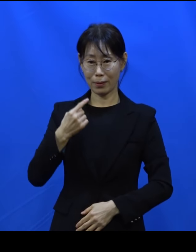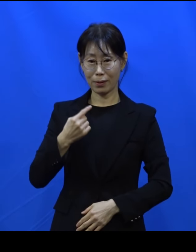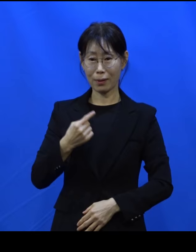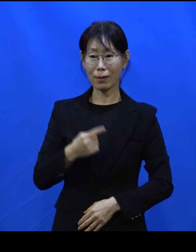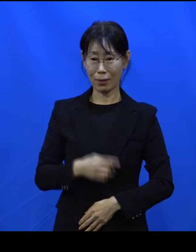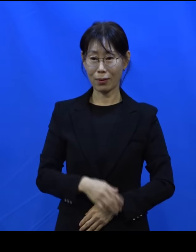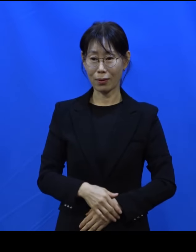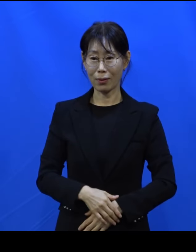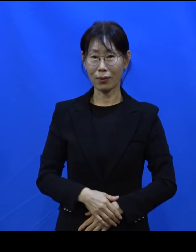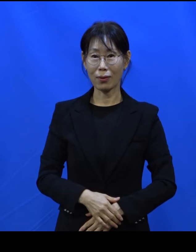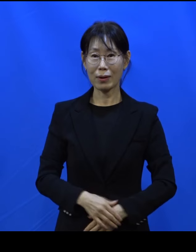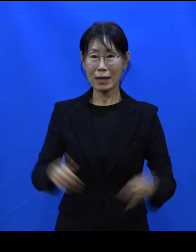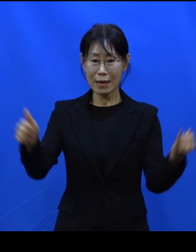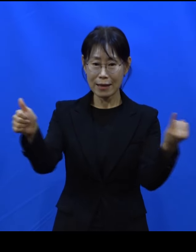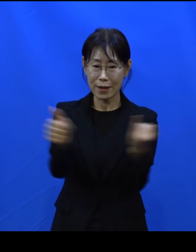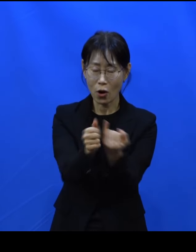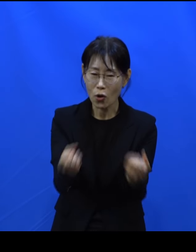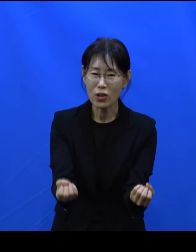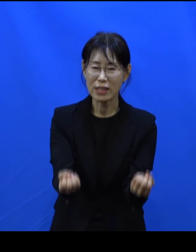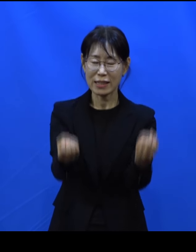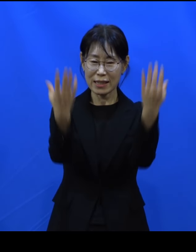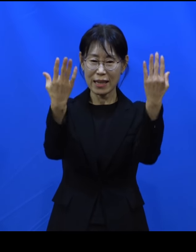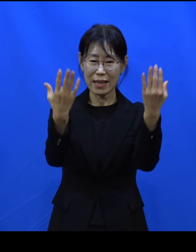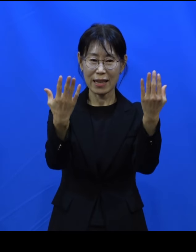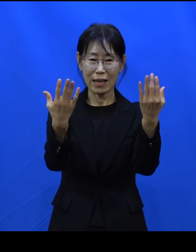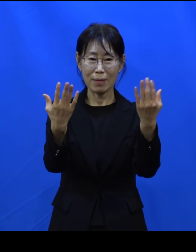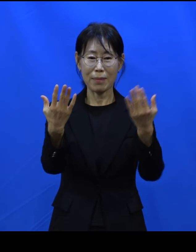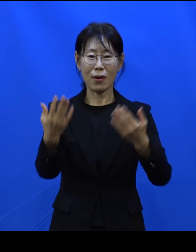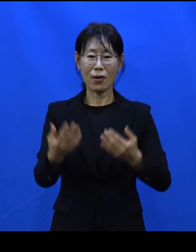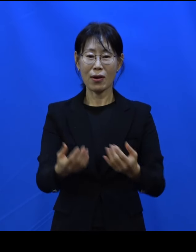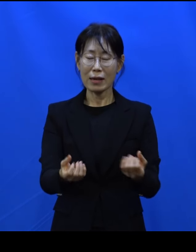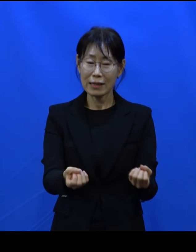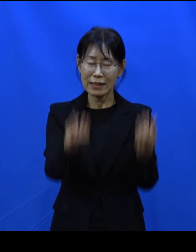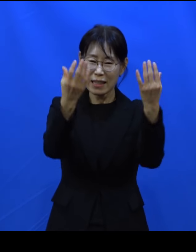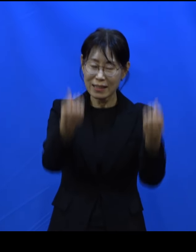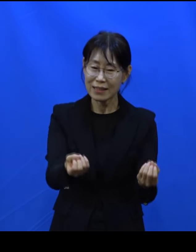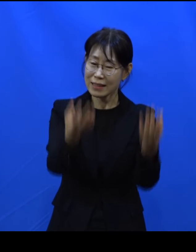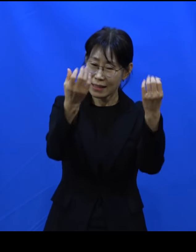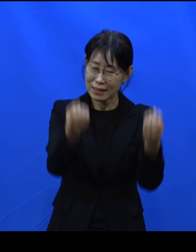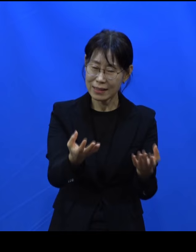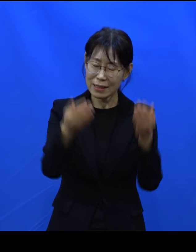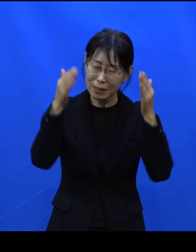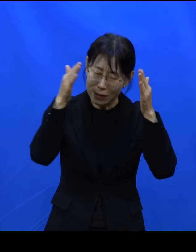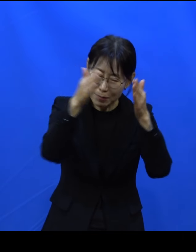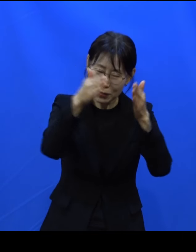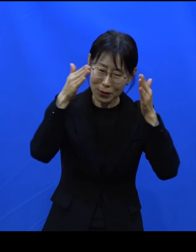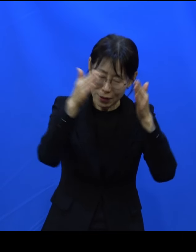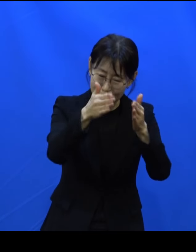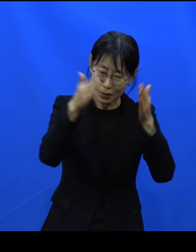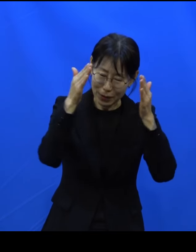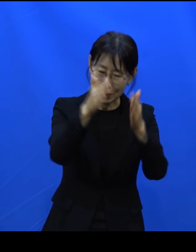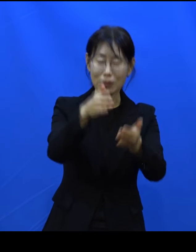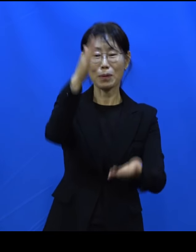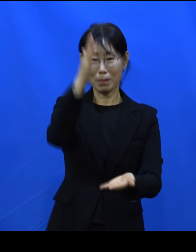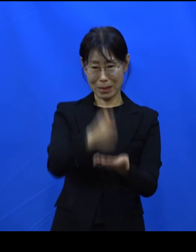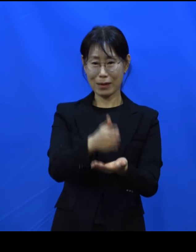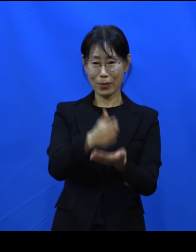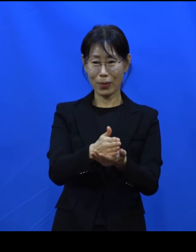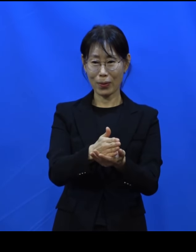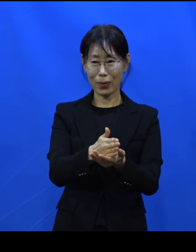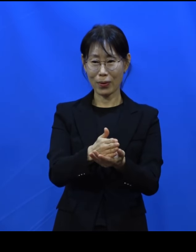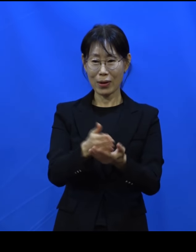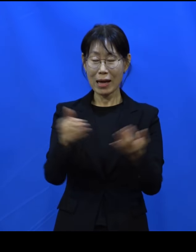결혼식 그런 게 중요한 게 아니고 그 결혼식 날 온전히 그리스도를